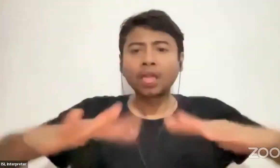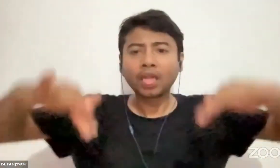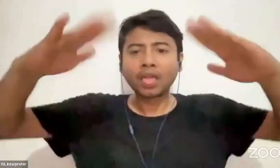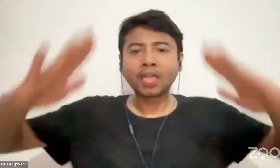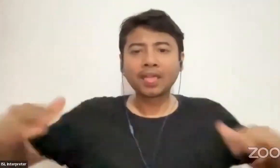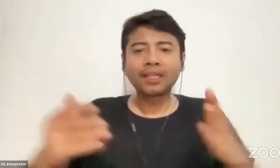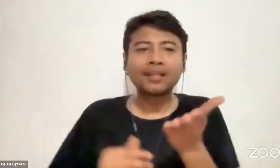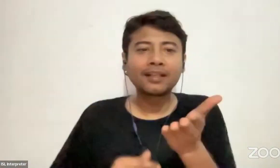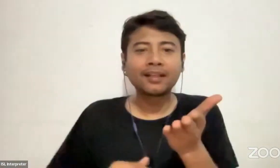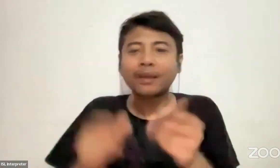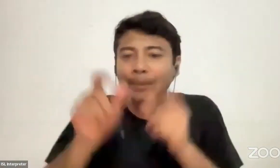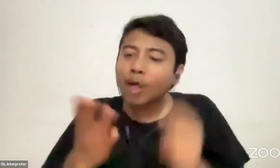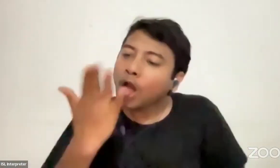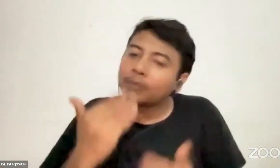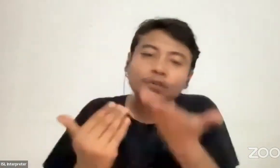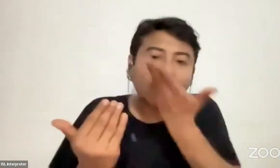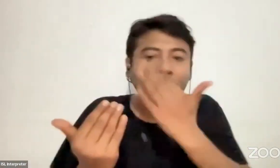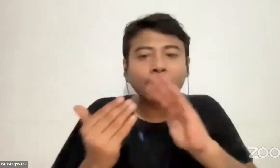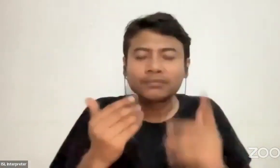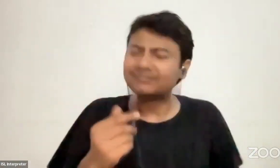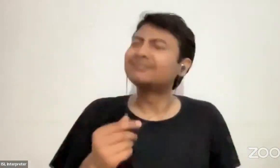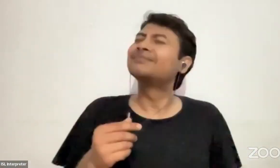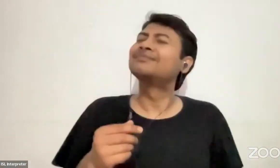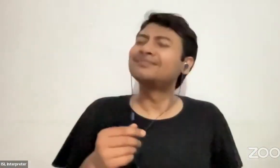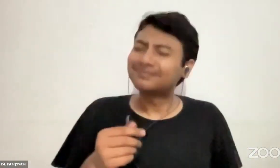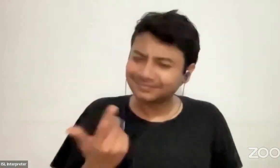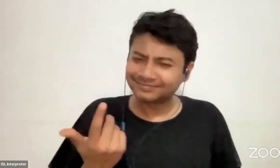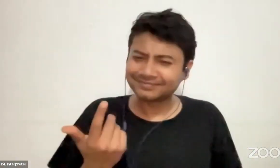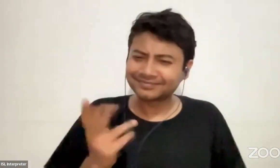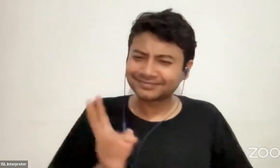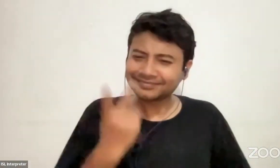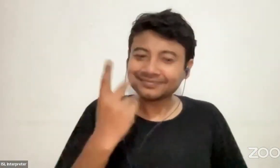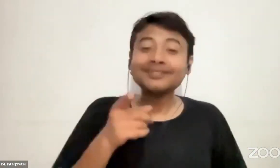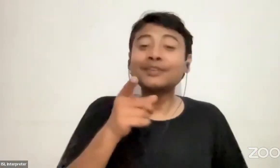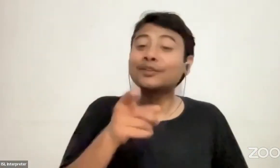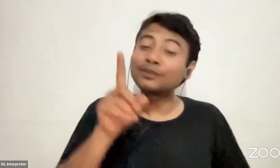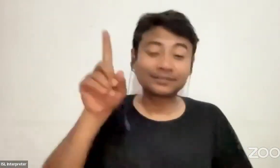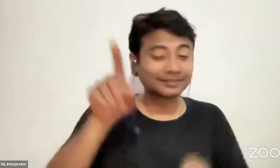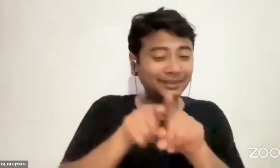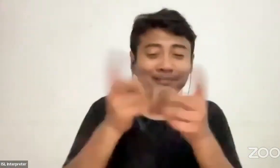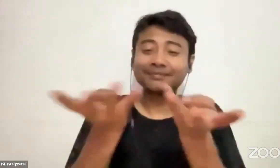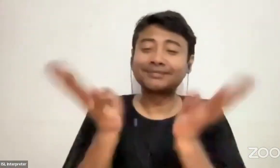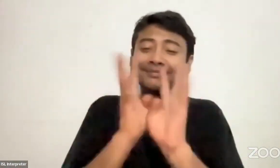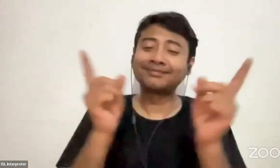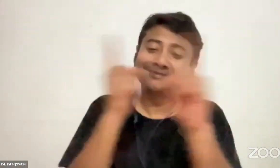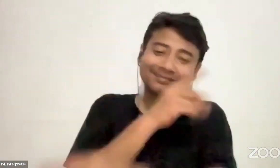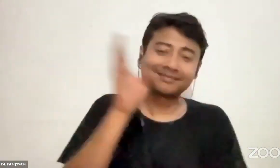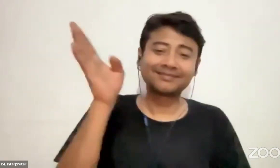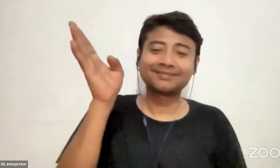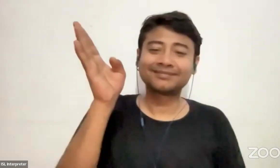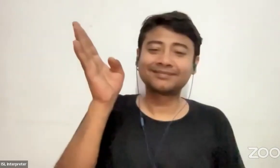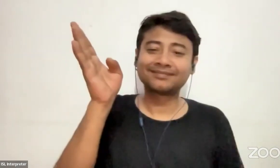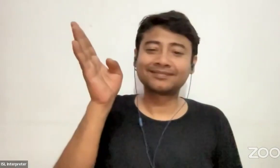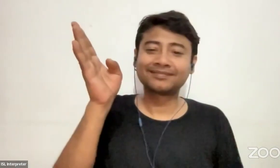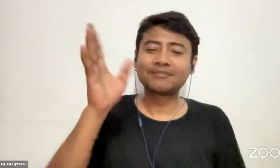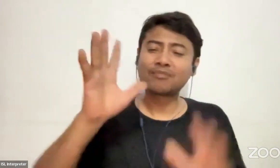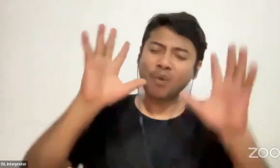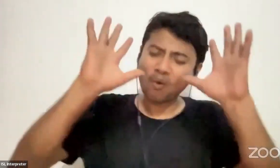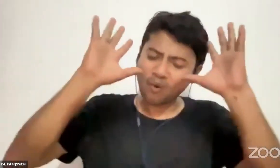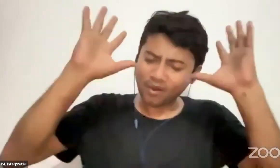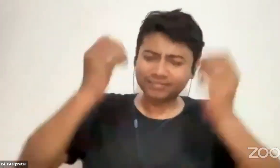आवश्यकता नहीं है इन सब चीजों के लिए, वहां पे सब कुछ सबके पास ऑलरेडी है, जो चाहेंगे जैसा चाहेंगे वैसा